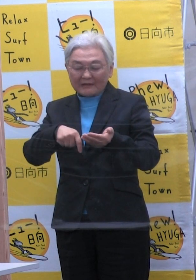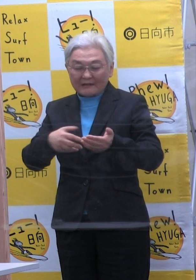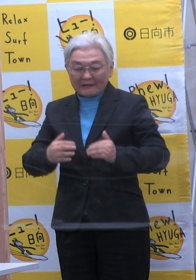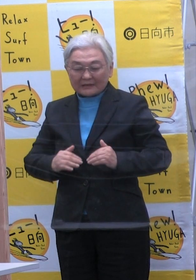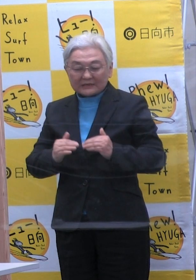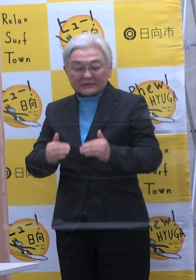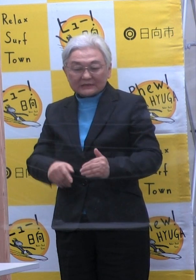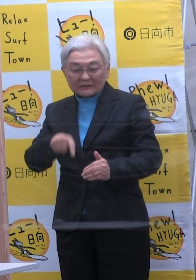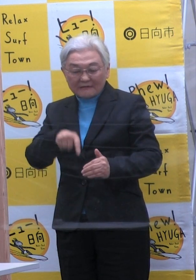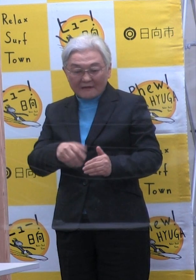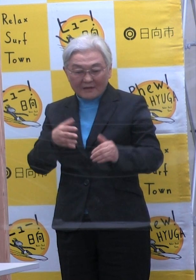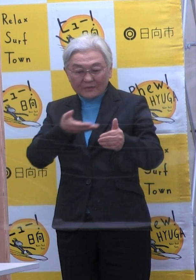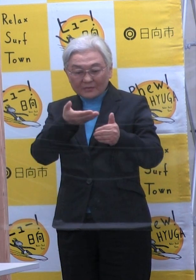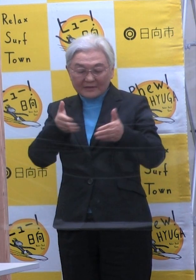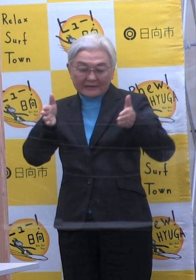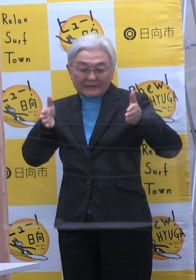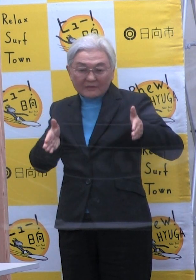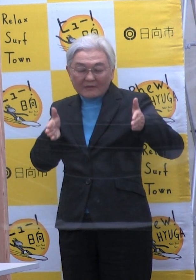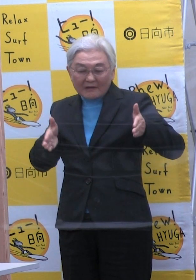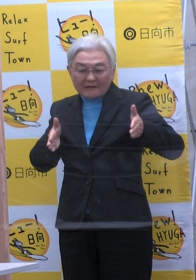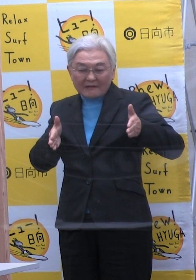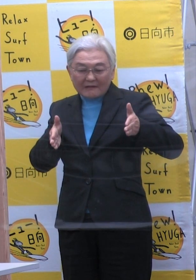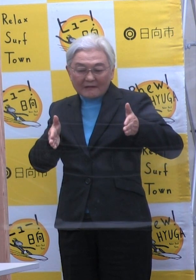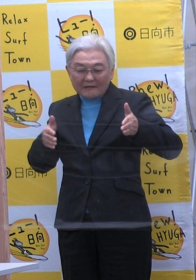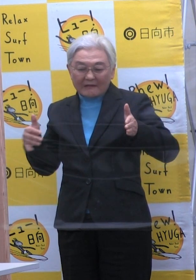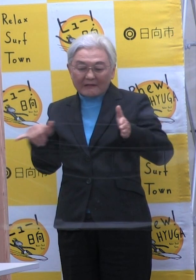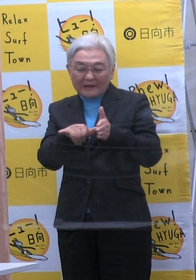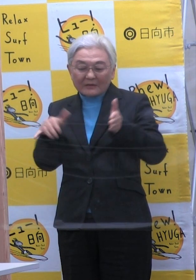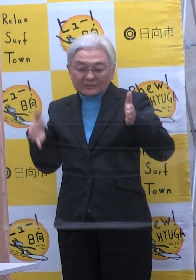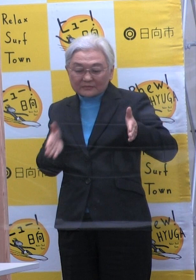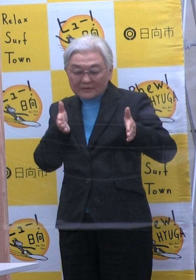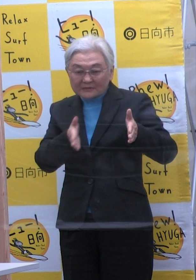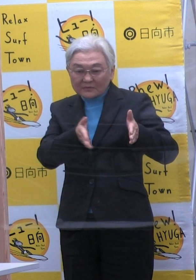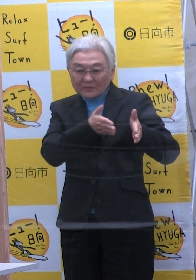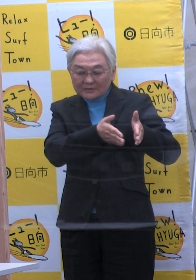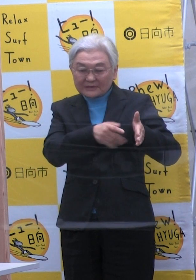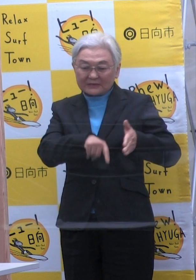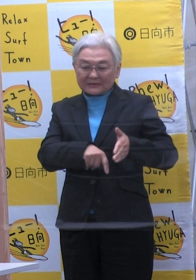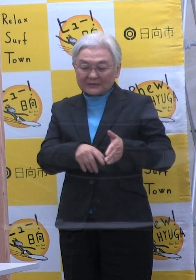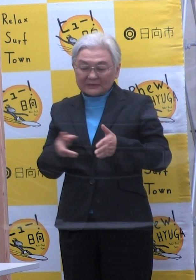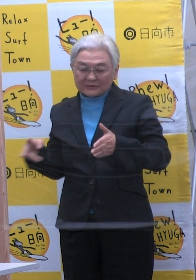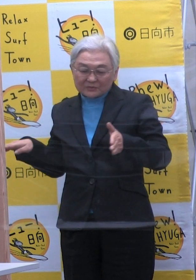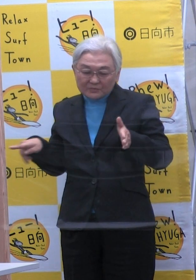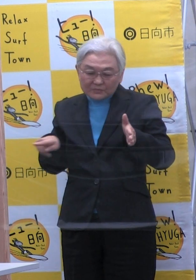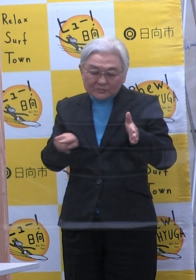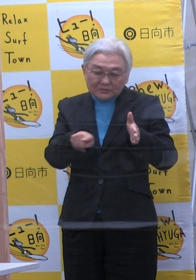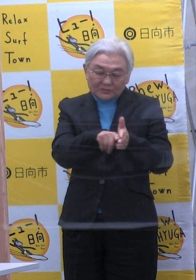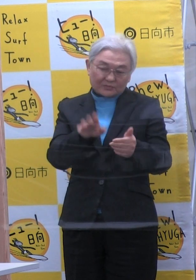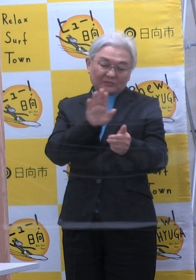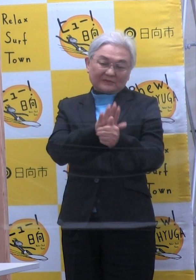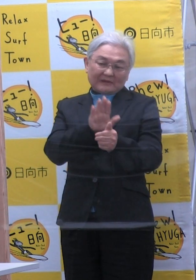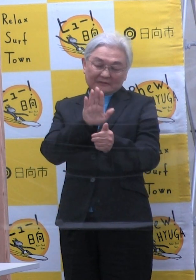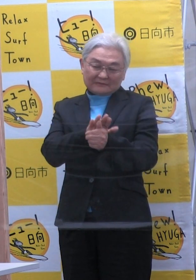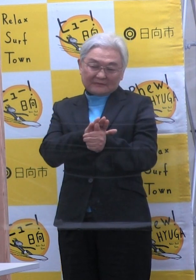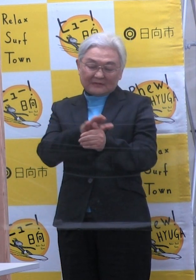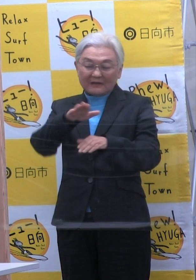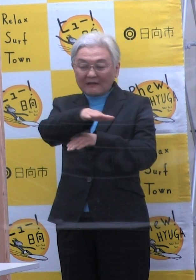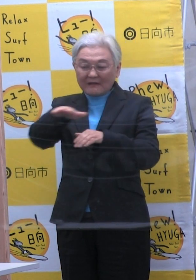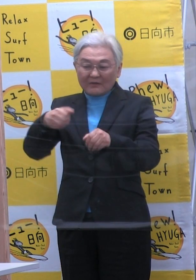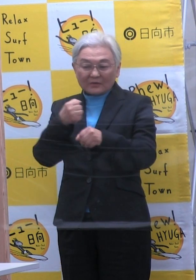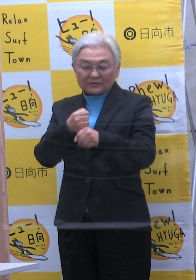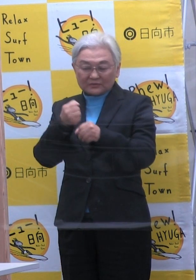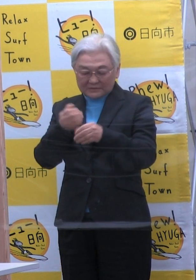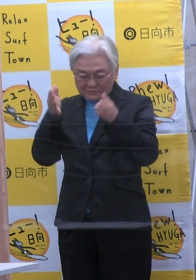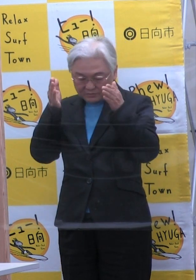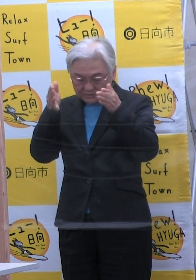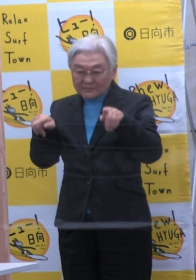期から子育て期にわたるライフステージごとに切れ目のない支援や環境づくりに取り